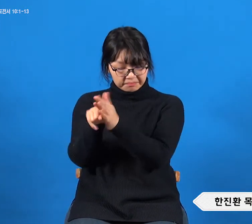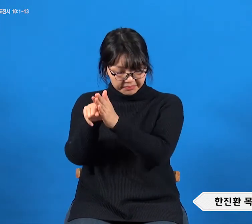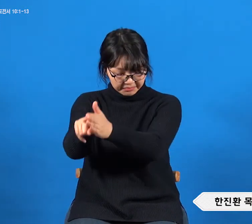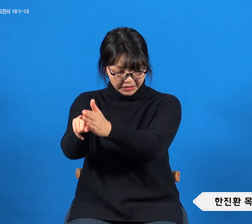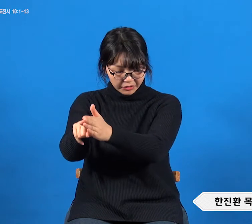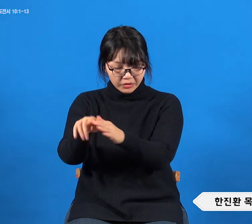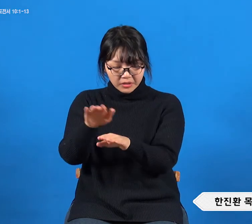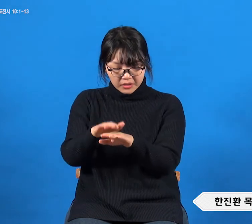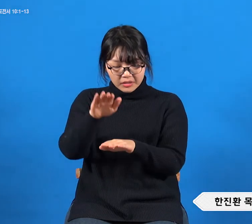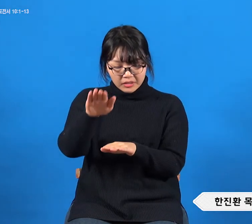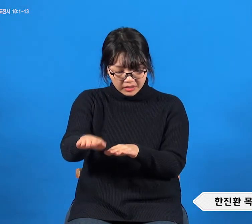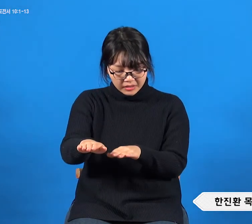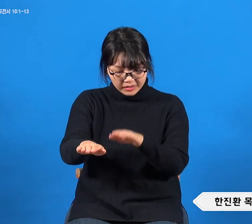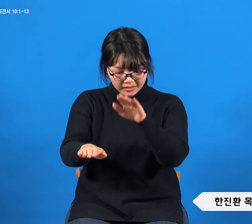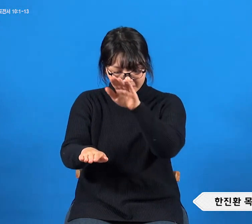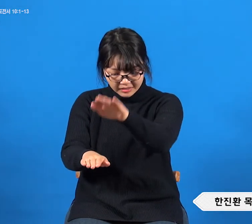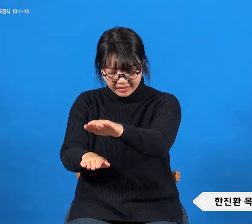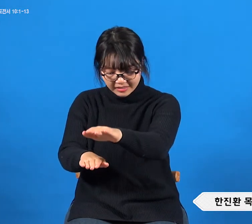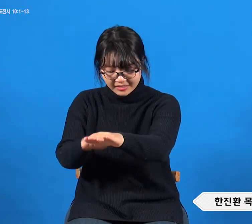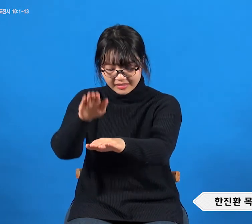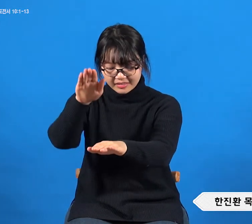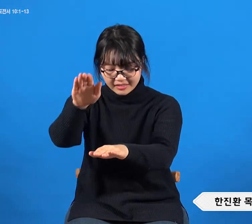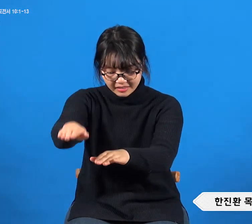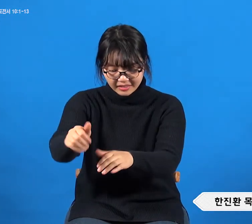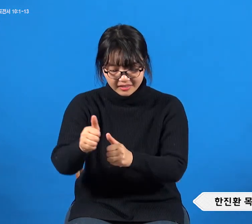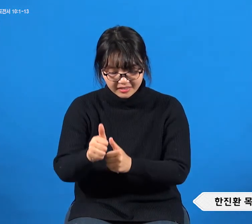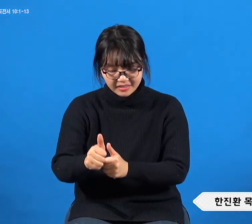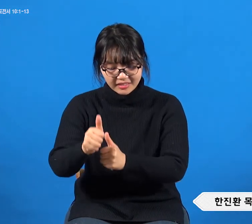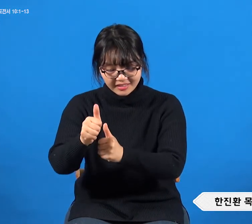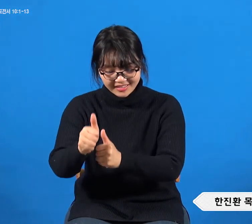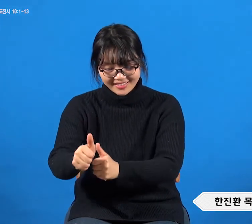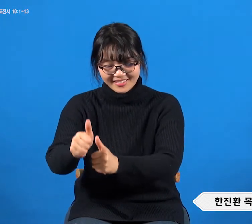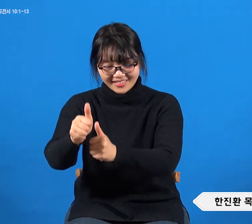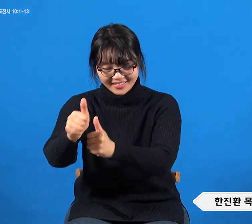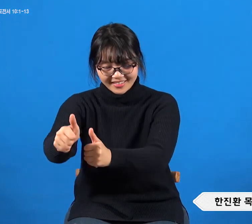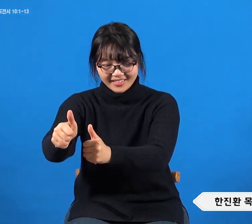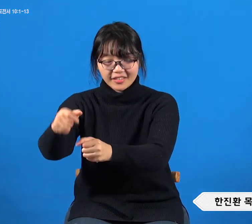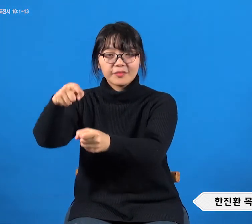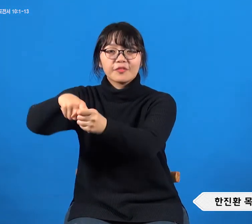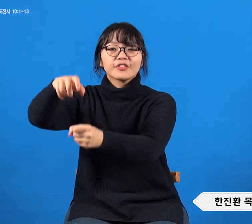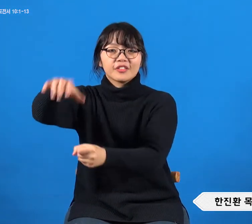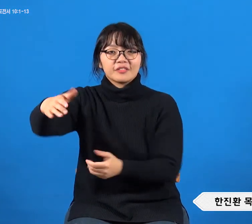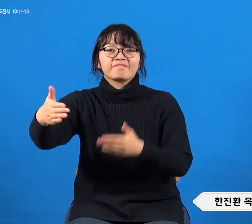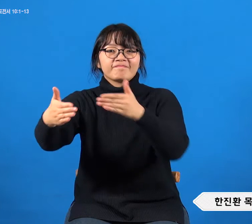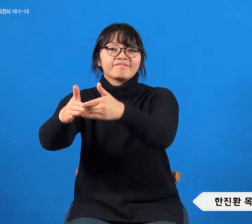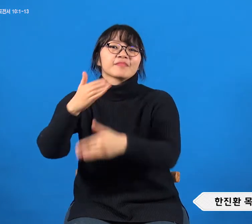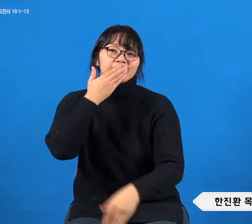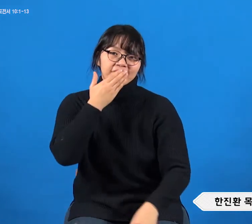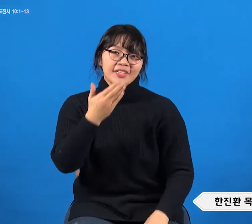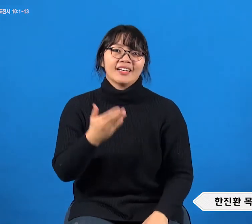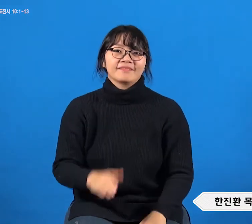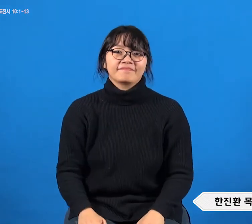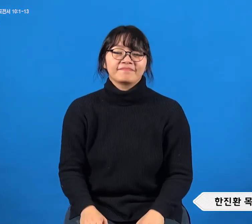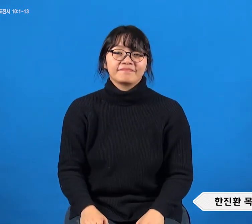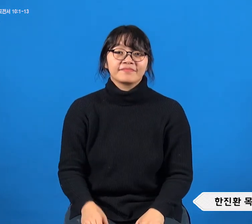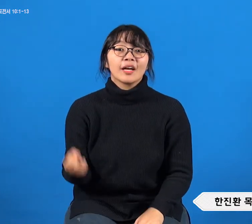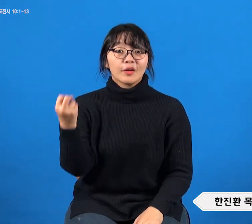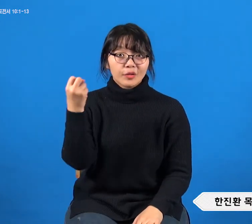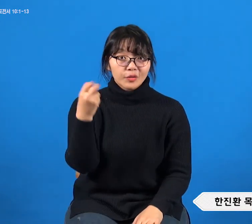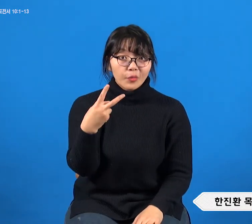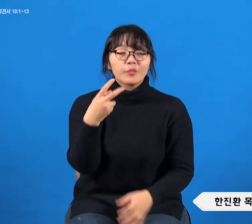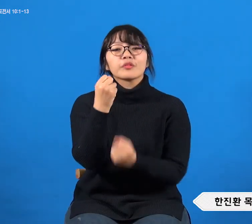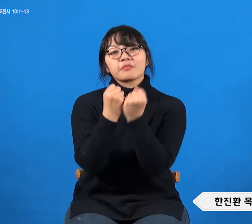신뢰하고 한 걸음 또 한 걸음 발을 옮기기만 하면 언제나 목적지에 도달합니다. 또 그러면서